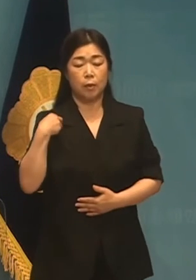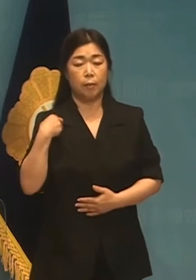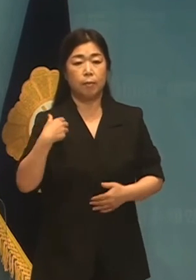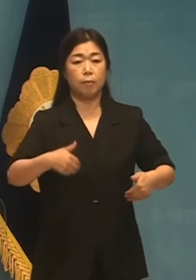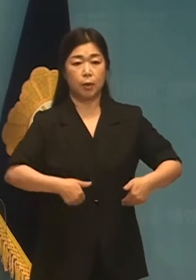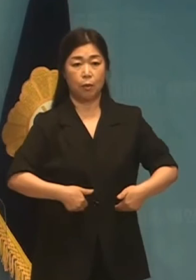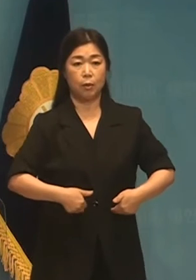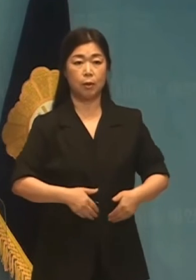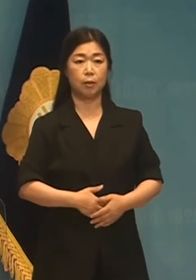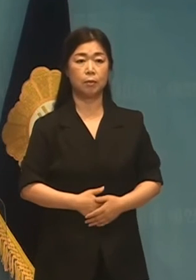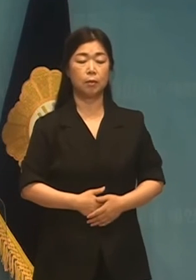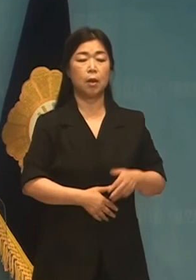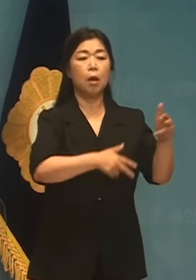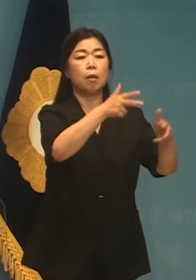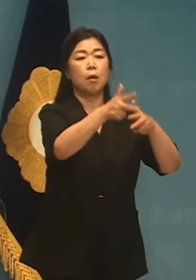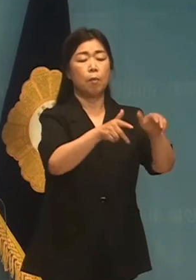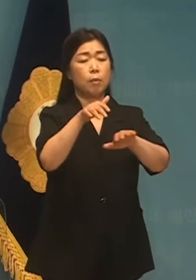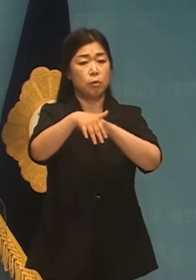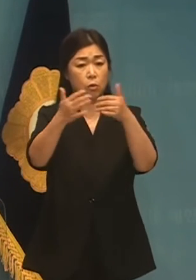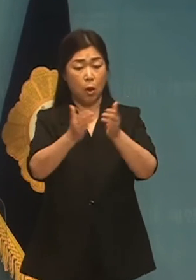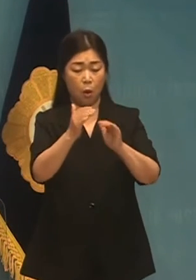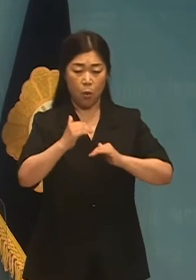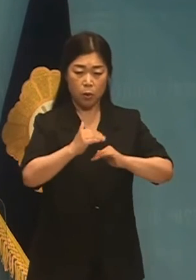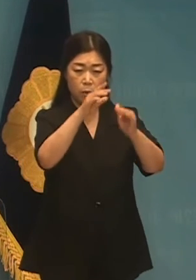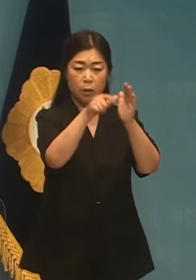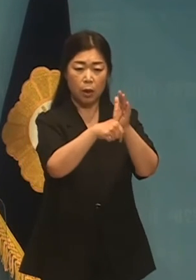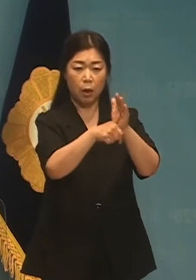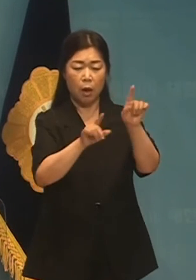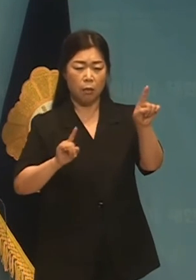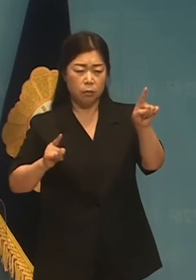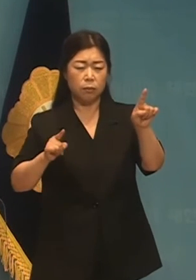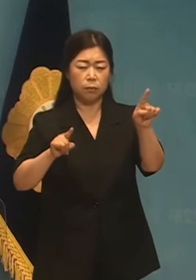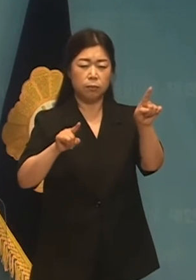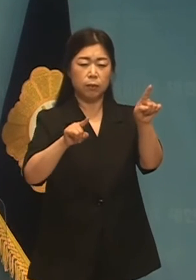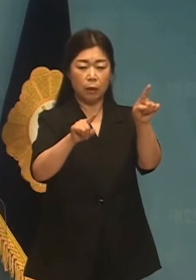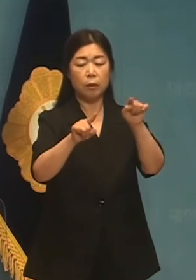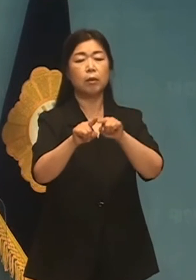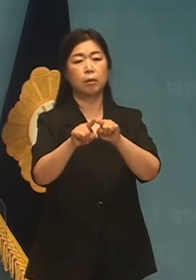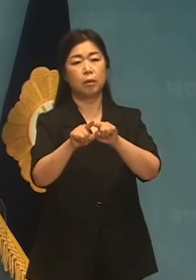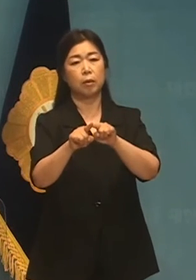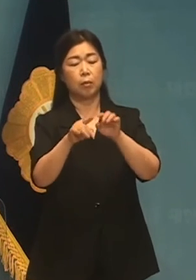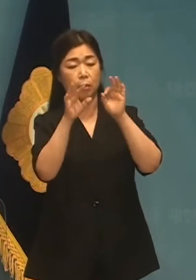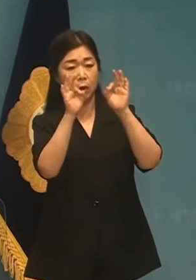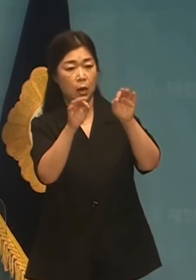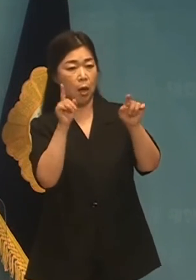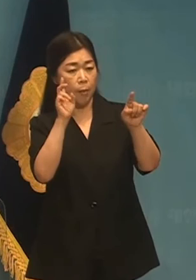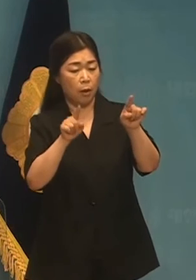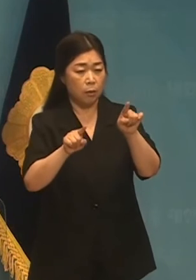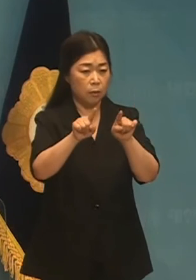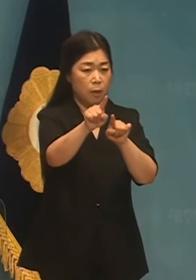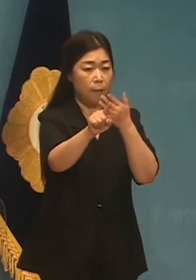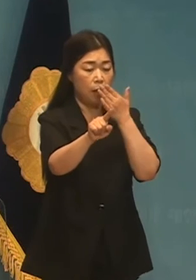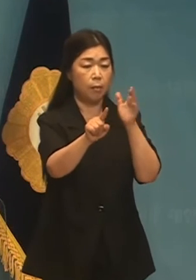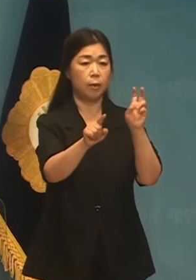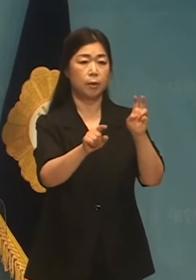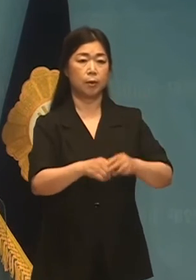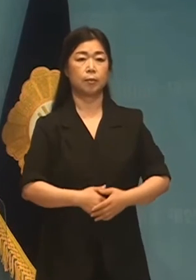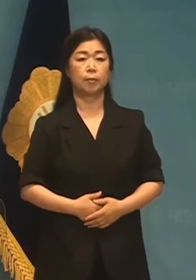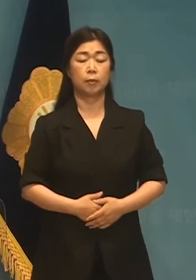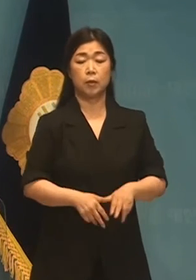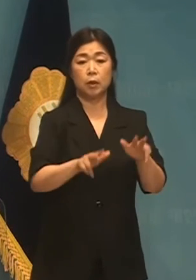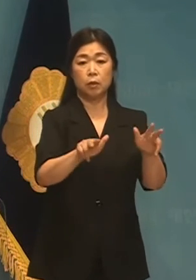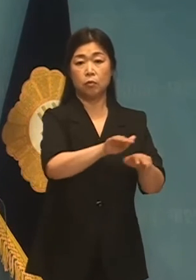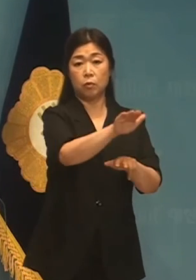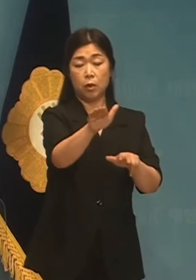필요합니다. 산업화와 민주화 과정에서 따라가는 미래의 끝을 보고 있습니다. 이제는